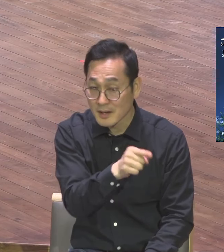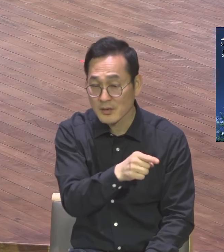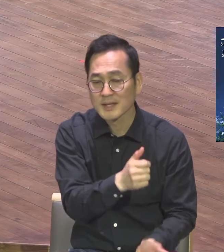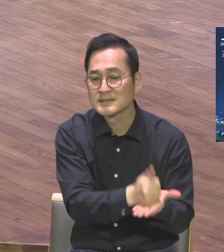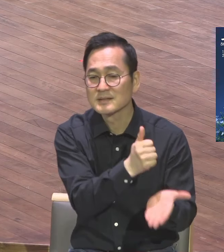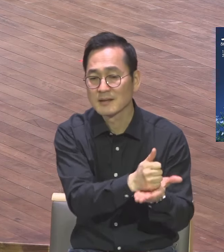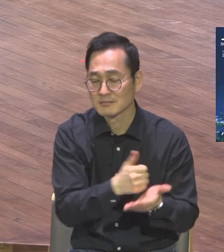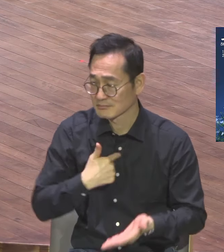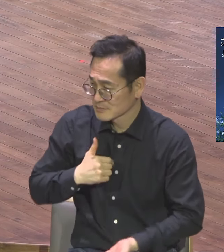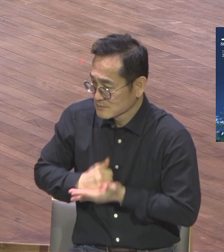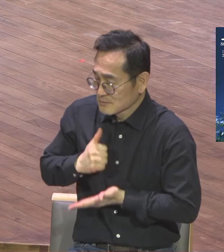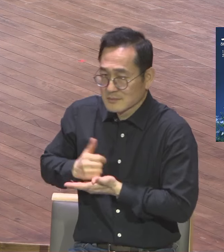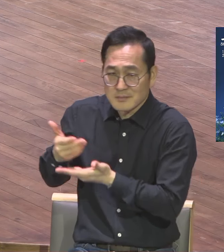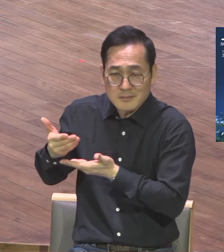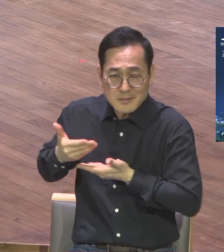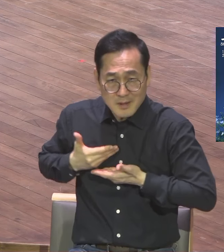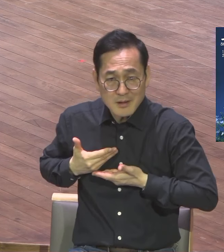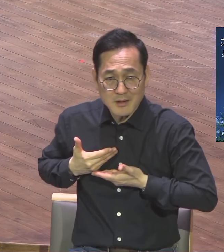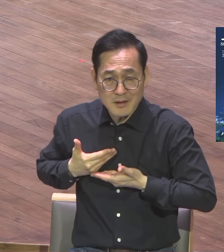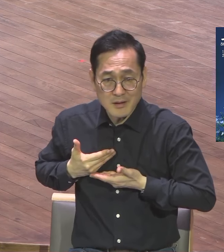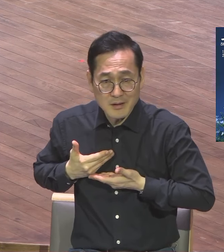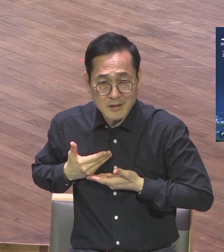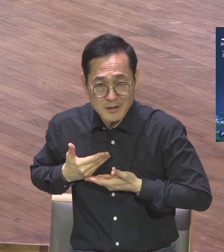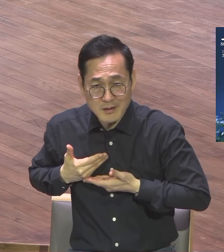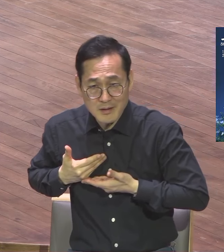사람을 우리가 어찌 찾을 수 있으리요?